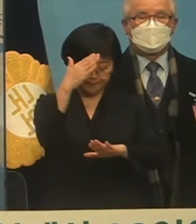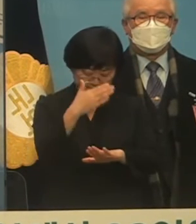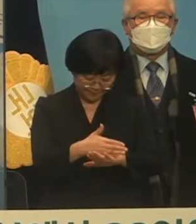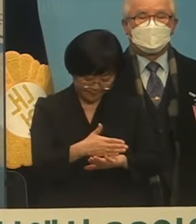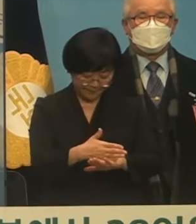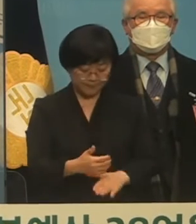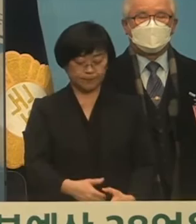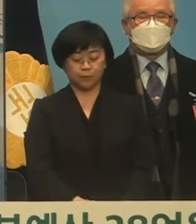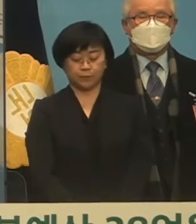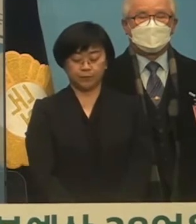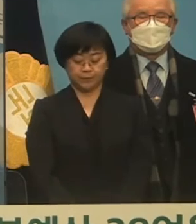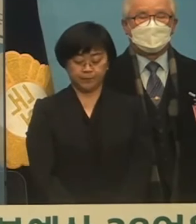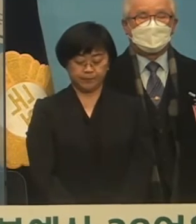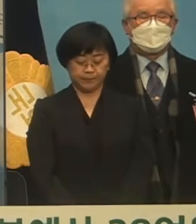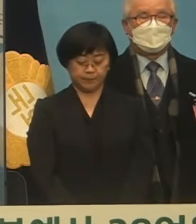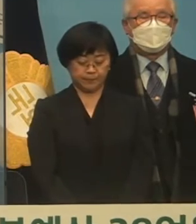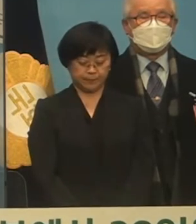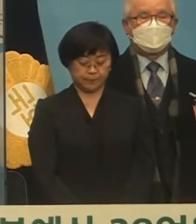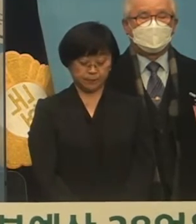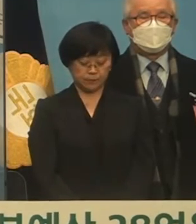감사합니다.